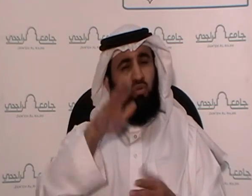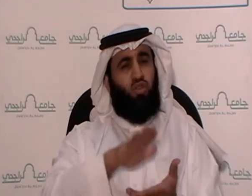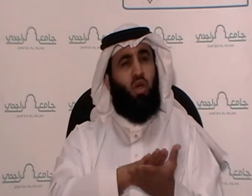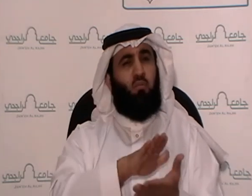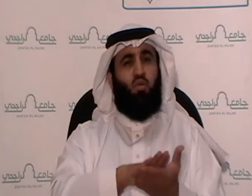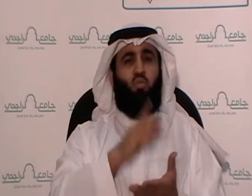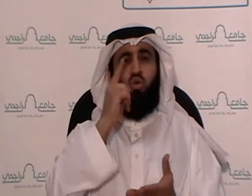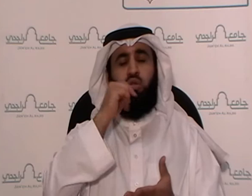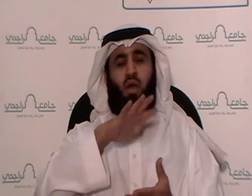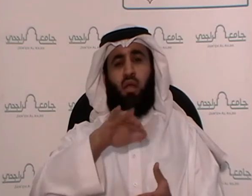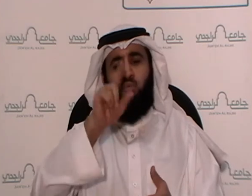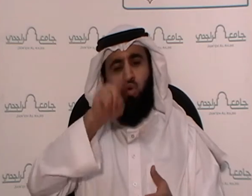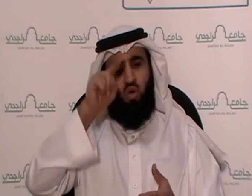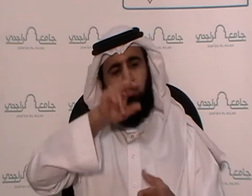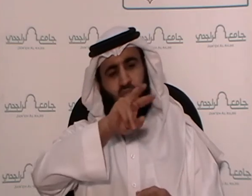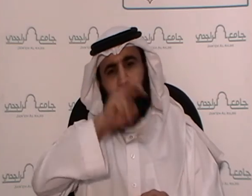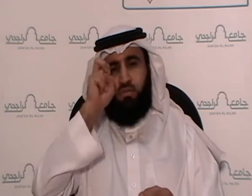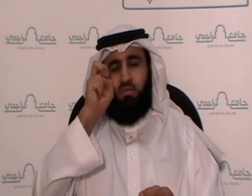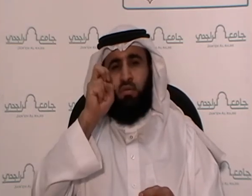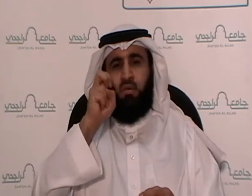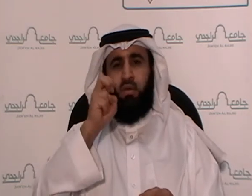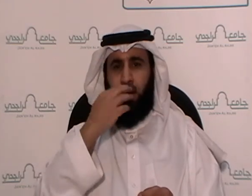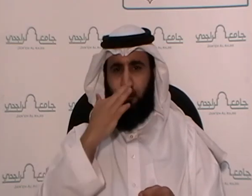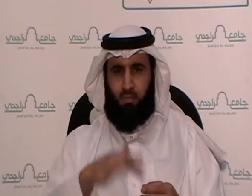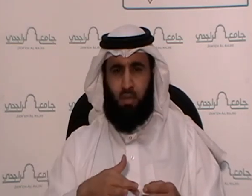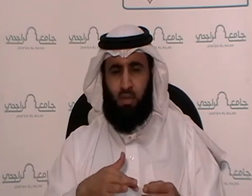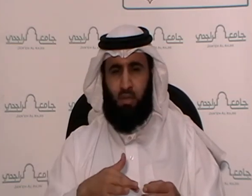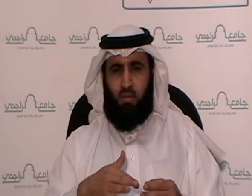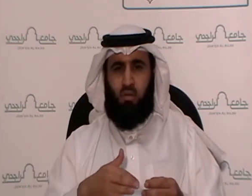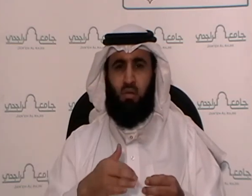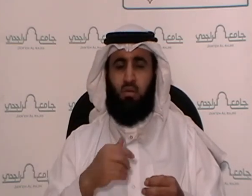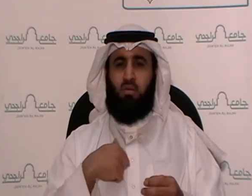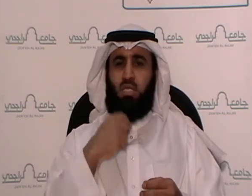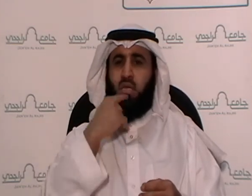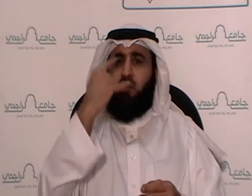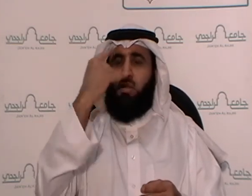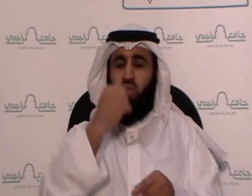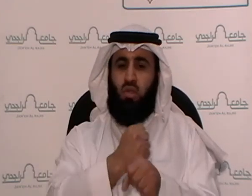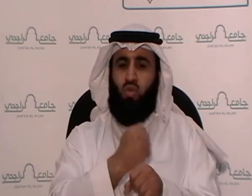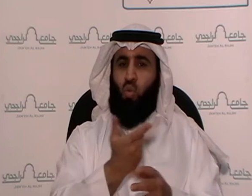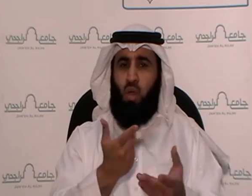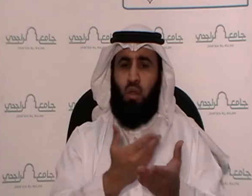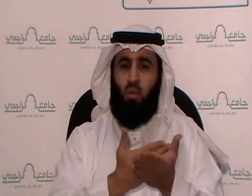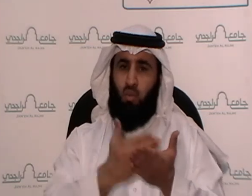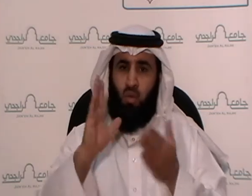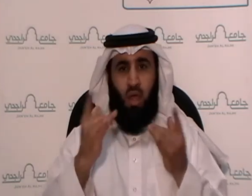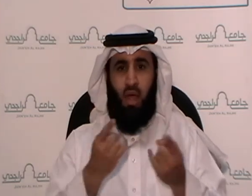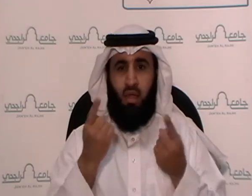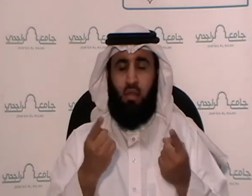اللص السارق في لحظة ويأخذ ثمرة جهد هذا الإنسان ويفجعه فيه.